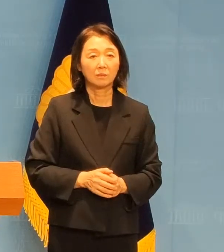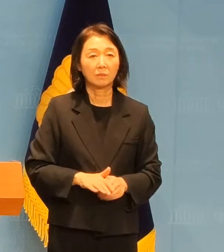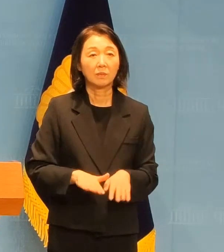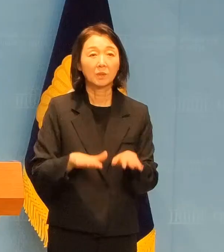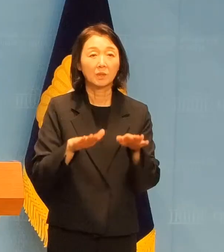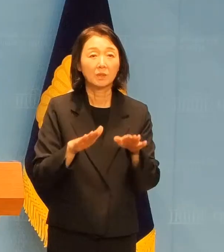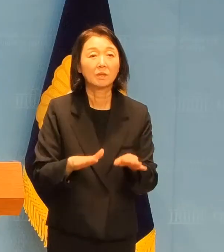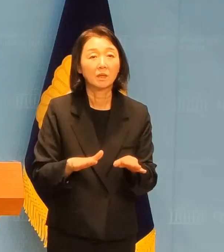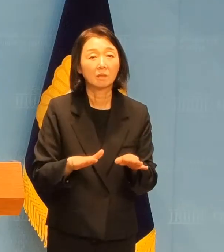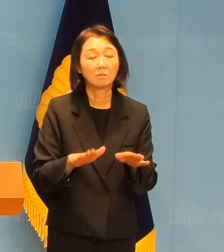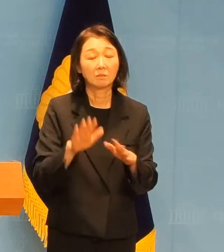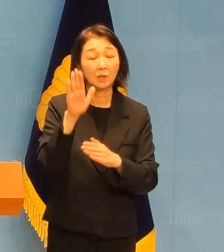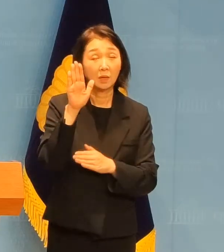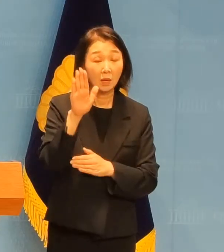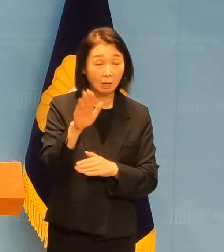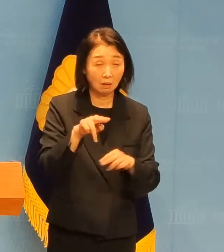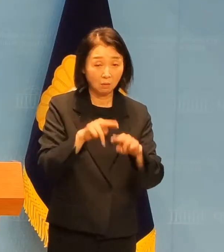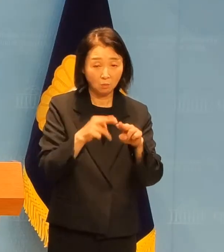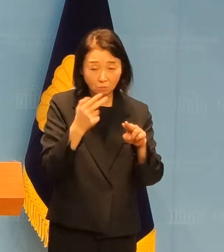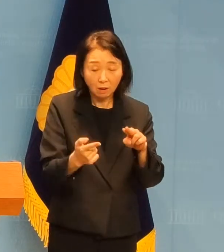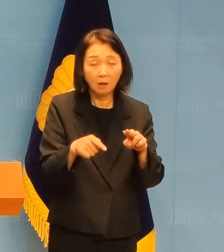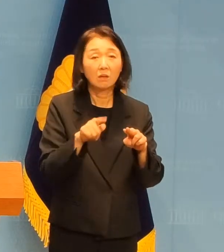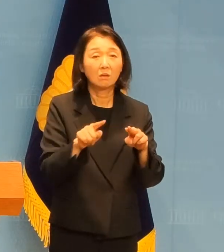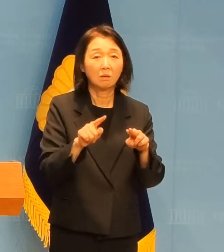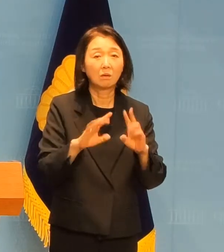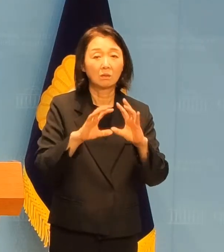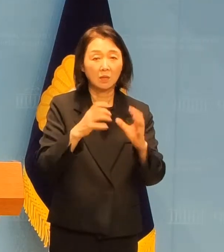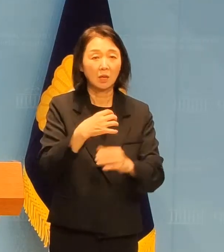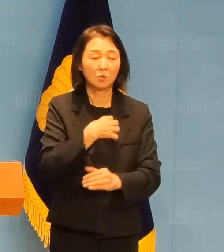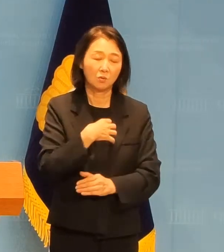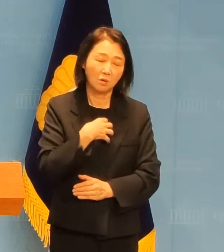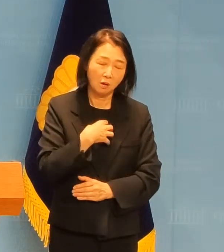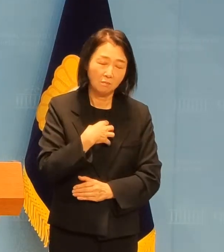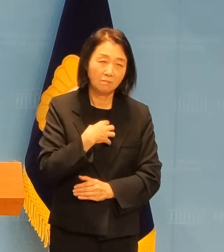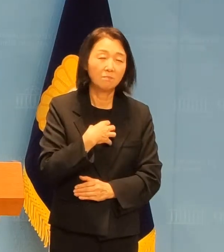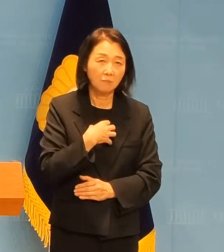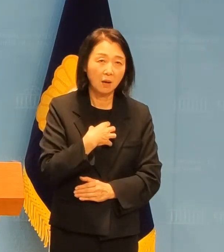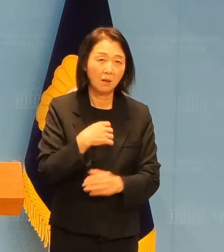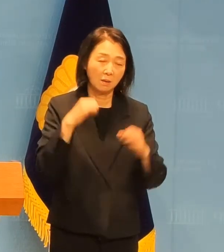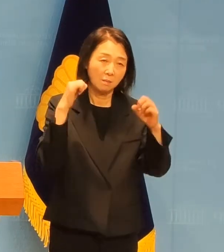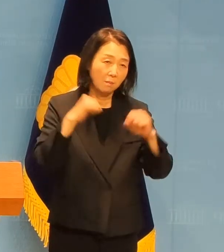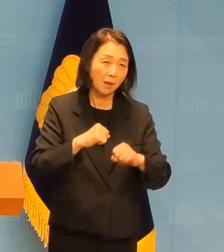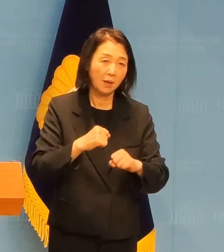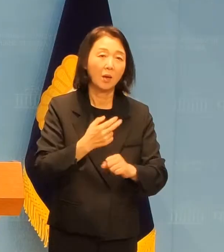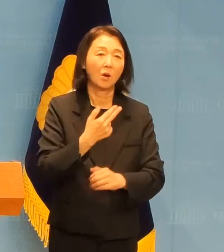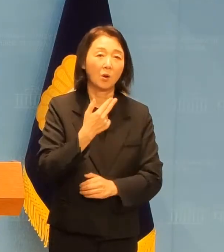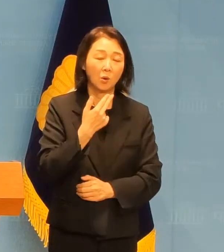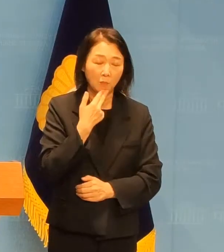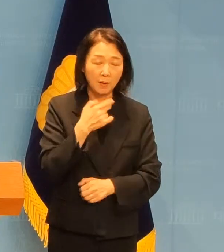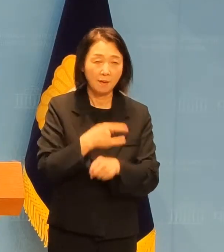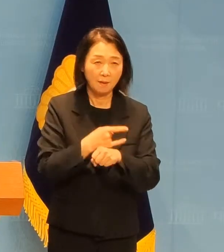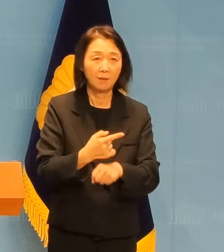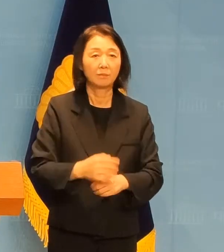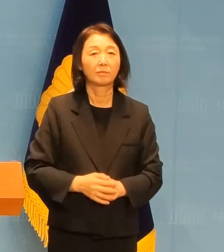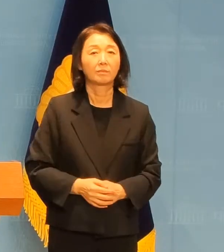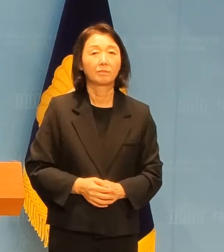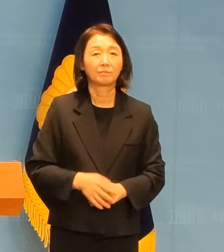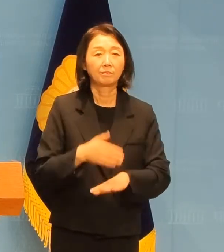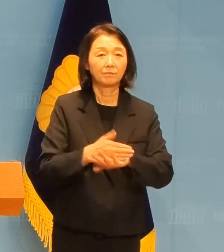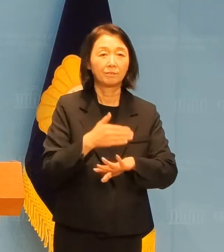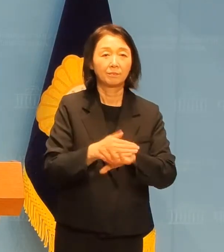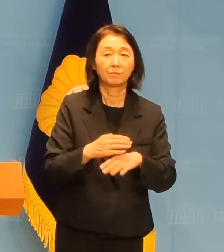이상 초유의 공백 정부가 나라를 위험에 빠뜨리지 않도록 하겠습니다.